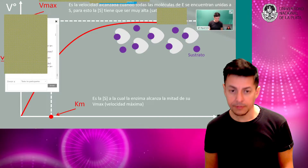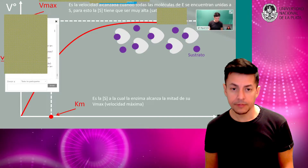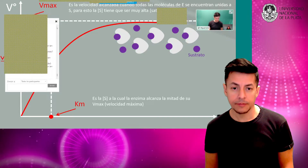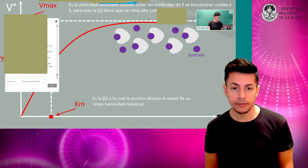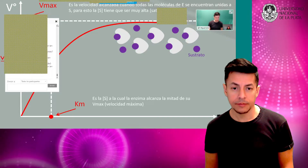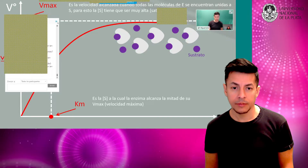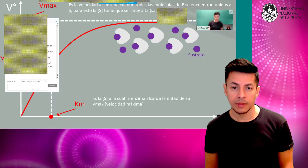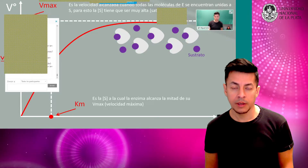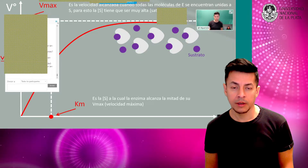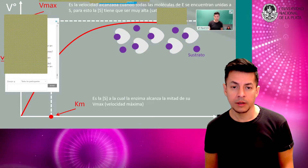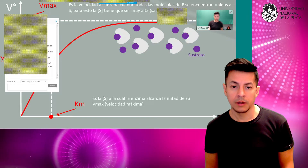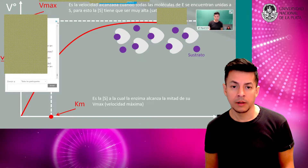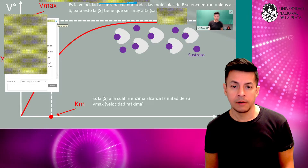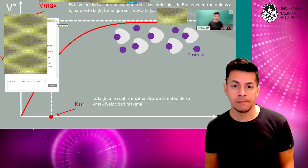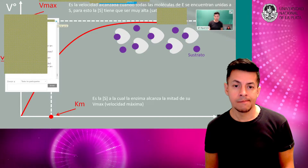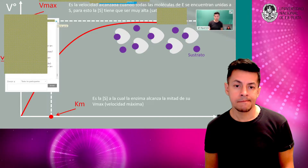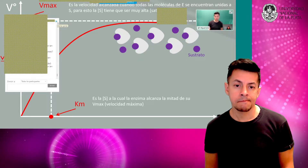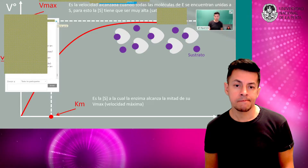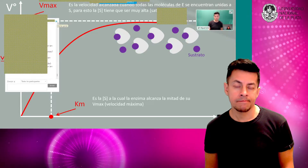Bien.